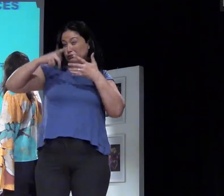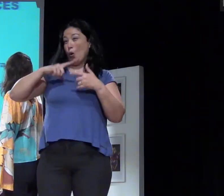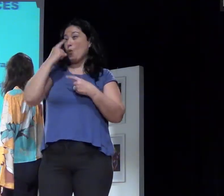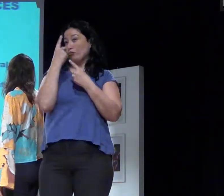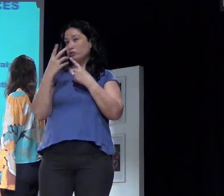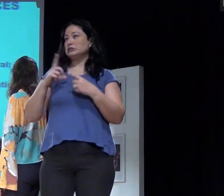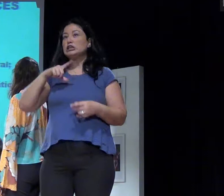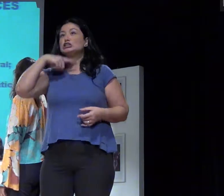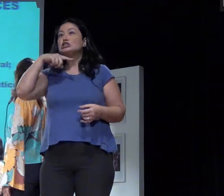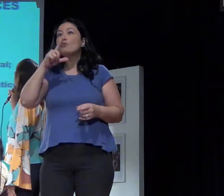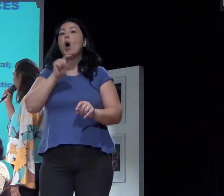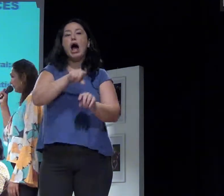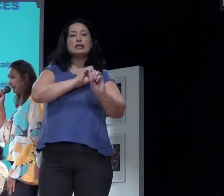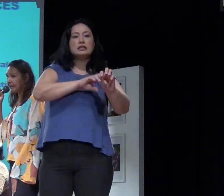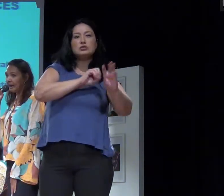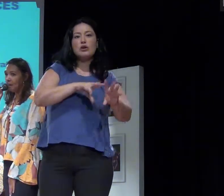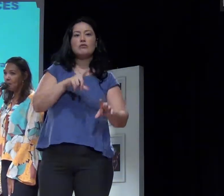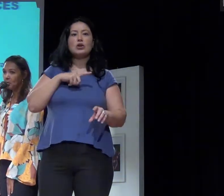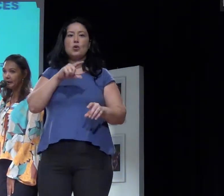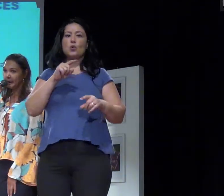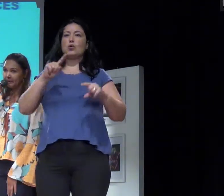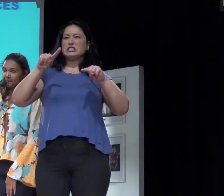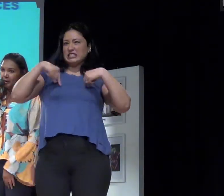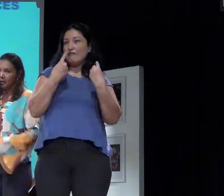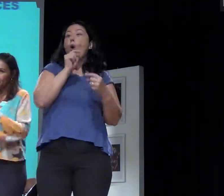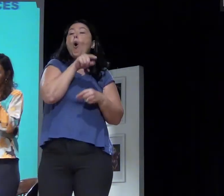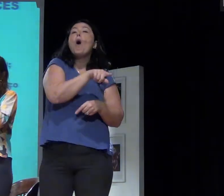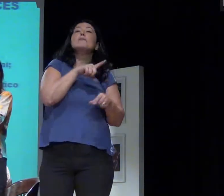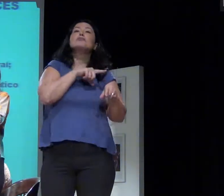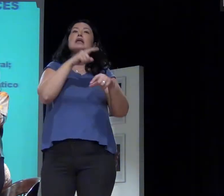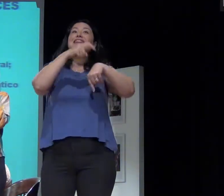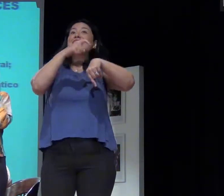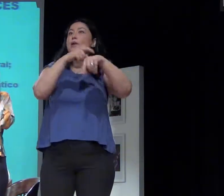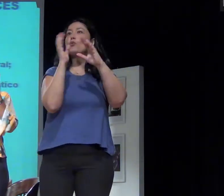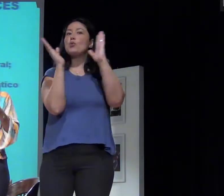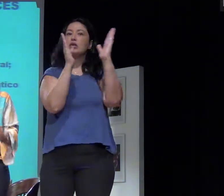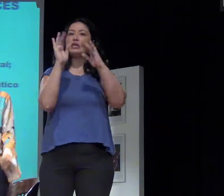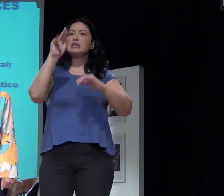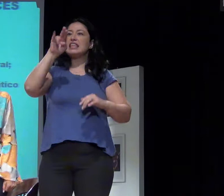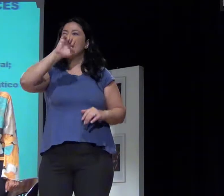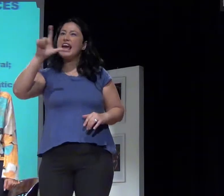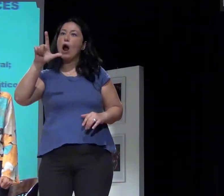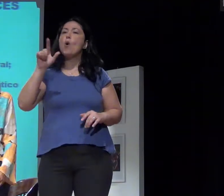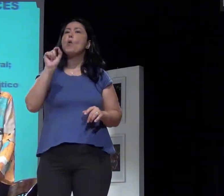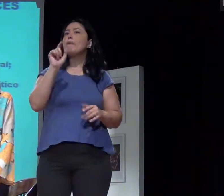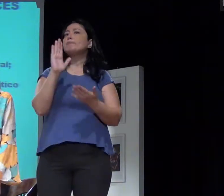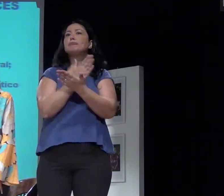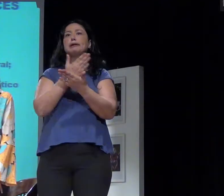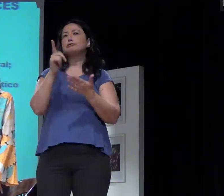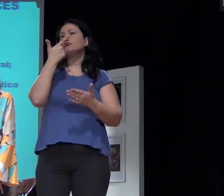um desafio da educação de tempo integral. Por quê? Porque, como eu falei, a maioria não